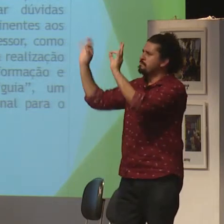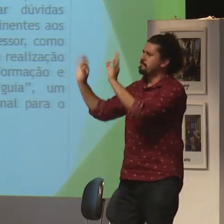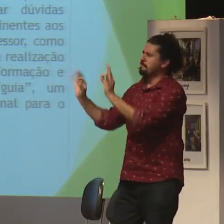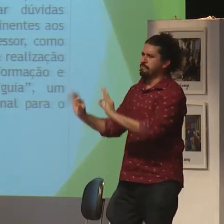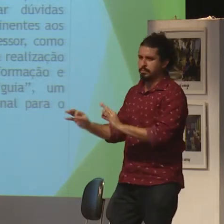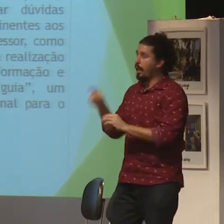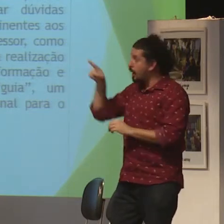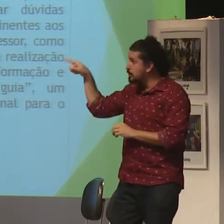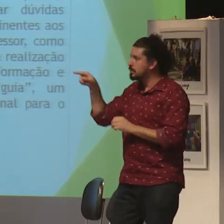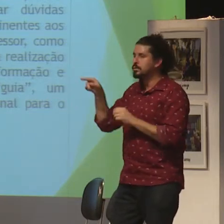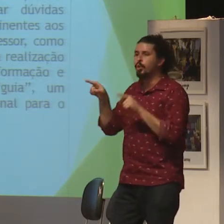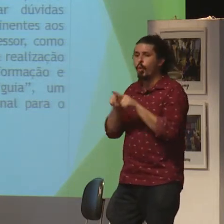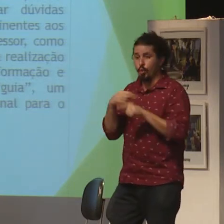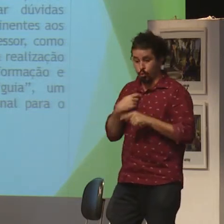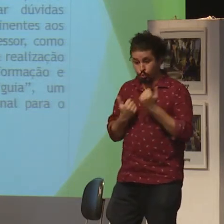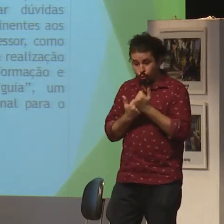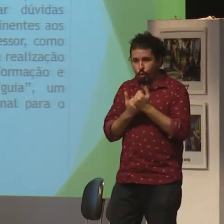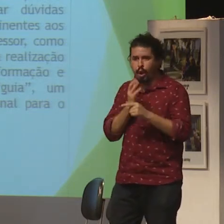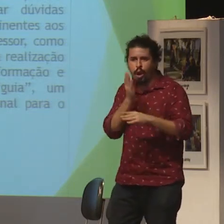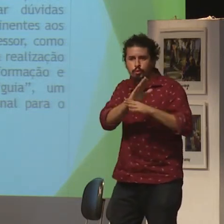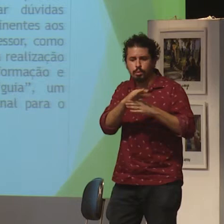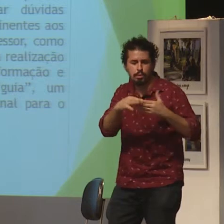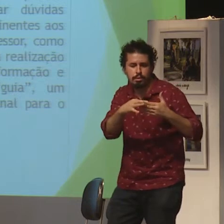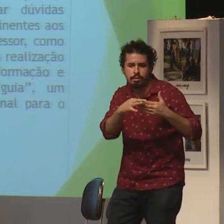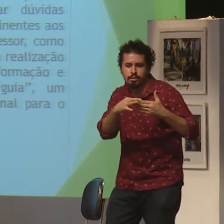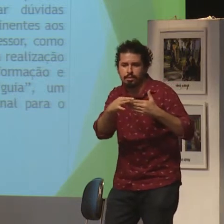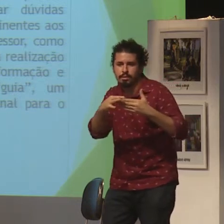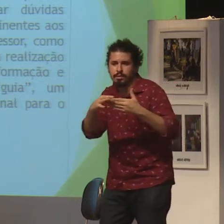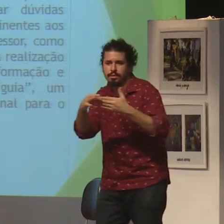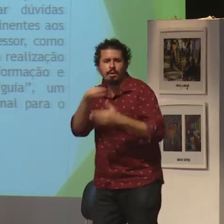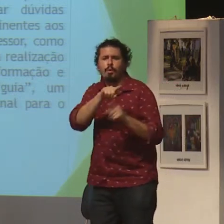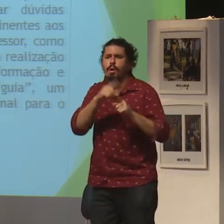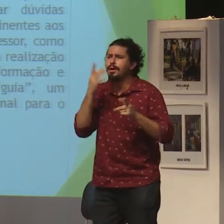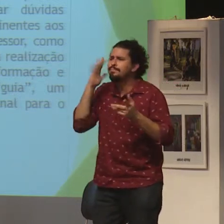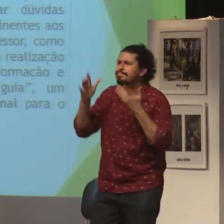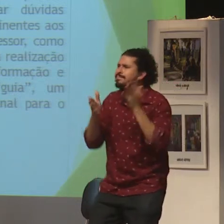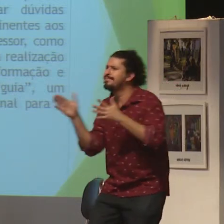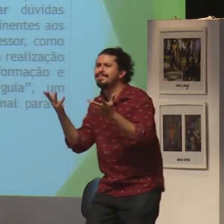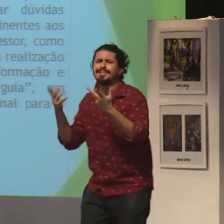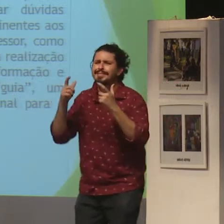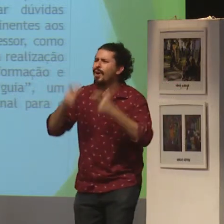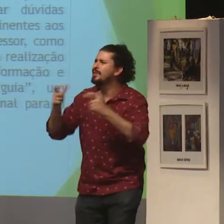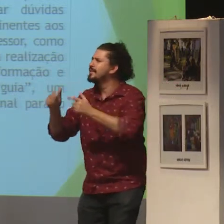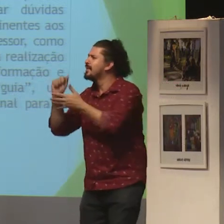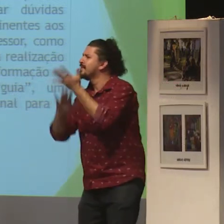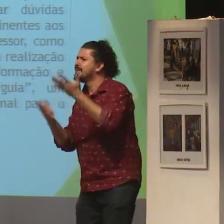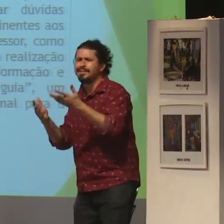Ele está junto com o professor prepara, e o tutor, ele auxilia a conduzir aquela prática. Onde